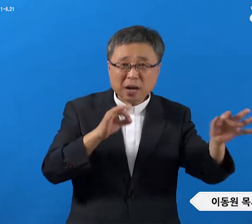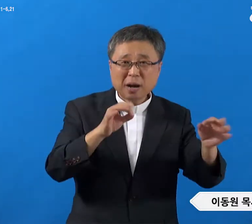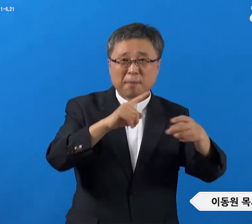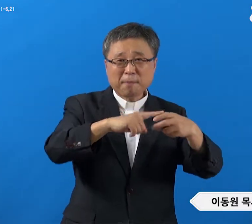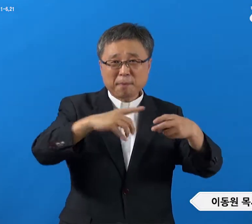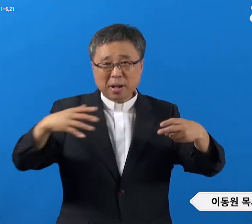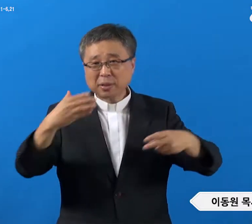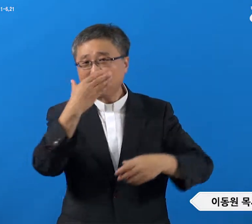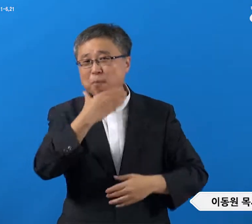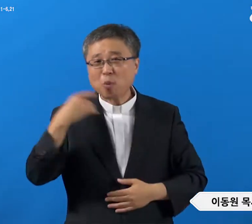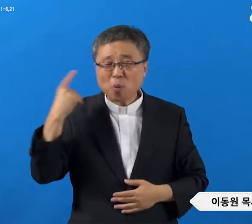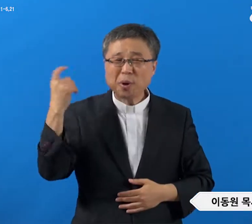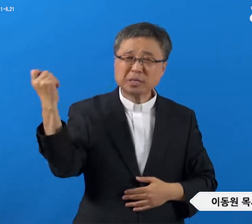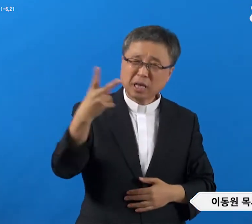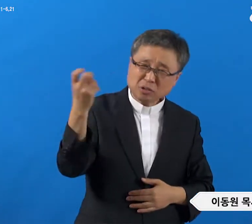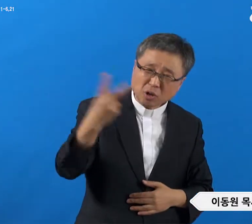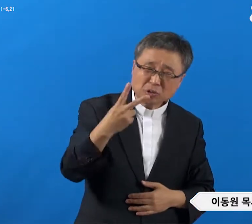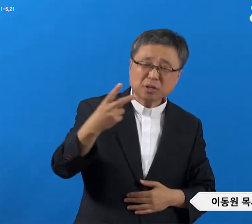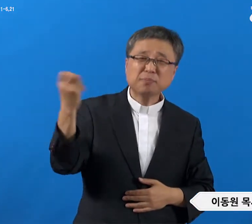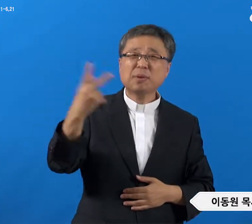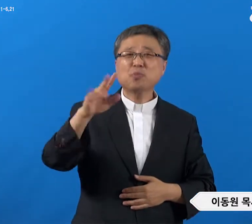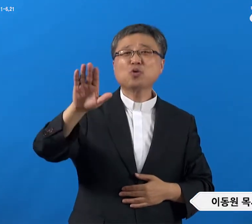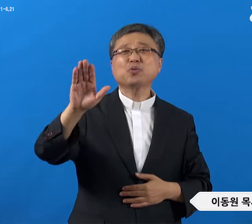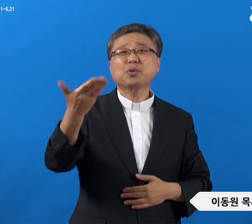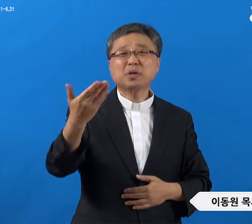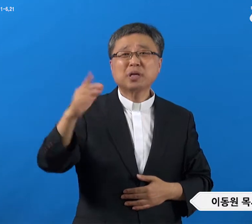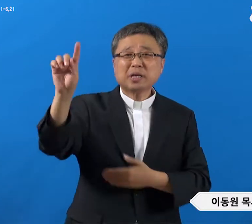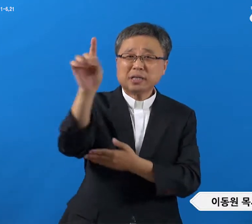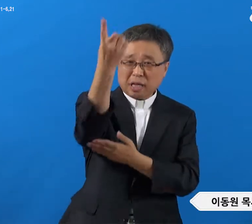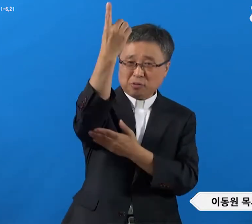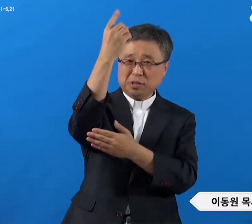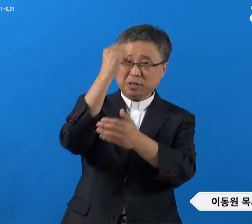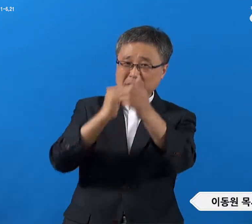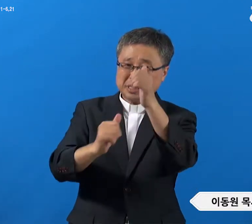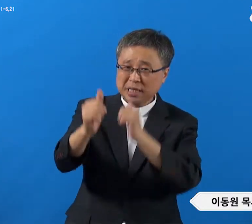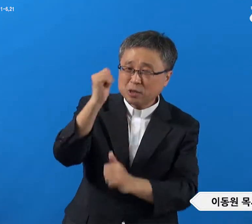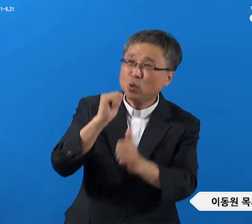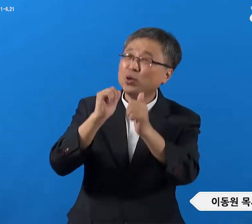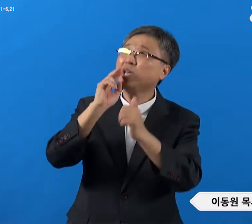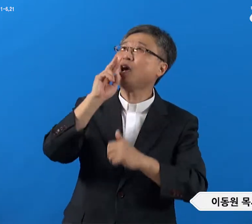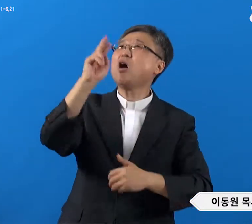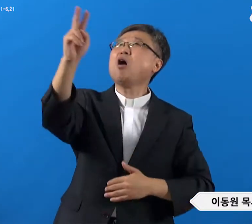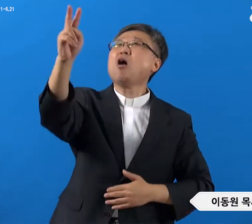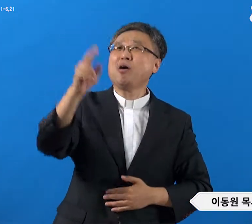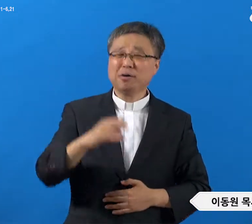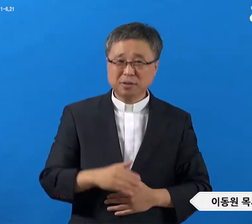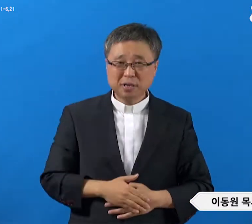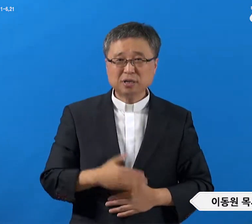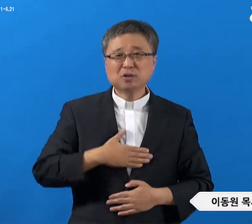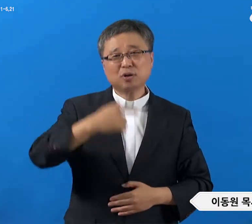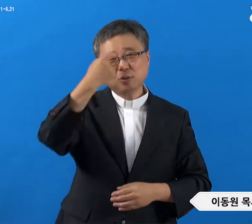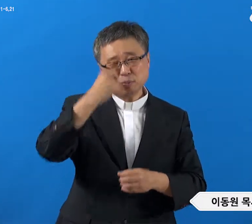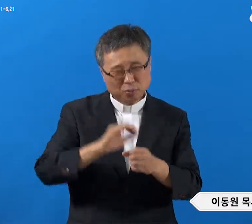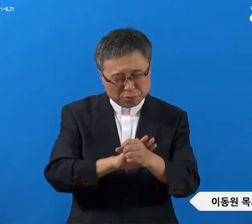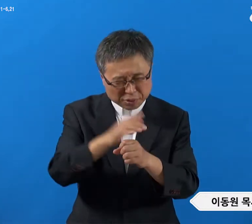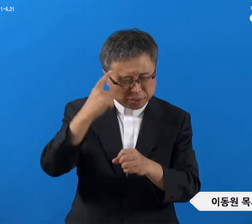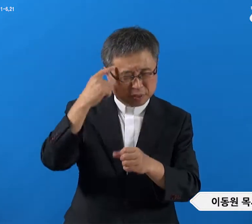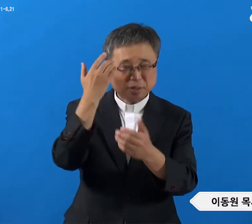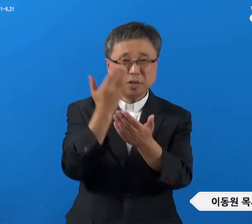단어가 여러 번 반복돼요. 여러 사건에서 반복됩니다. 다윗의 자손이여, 저를 불쌍히